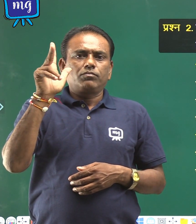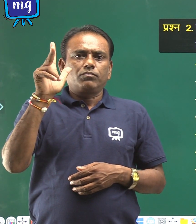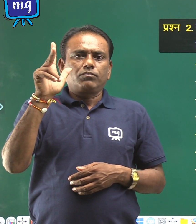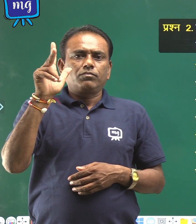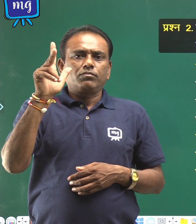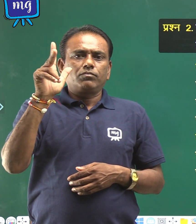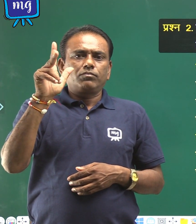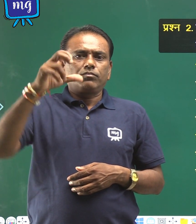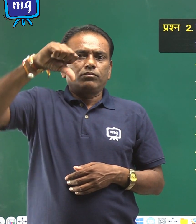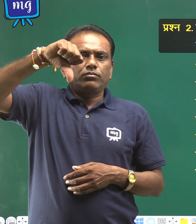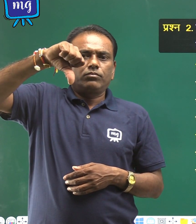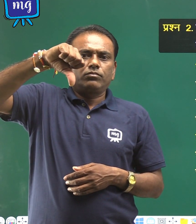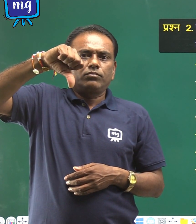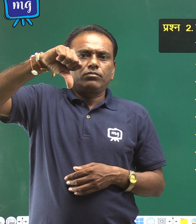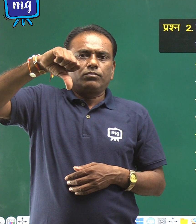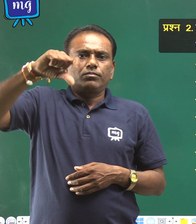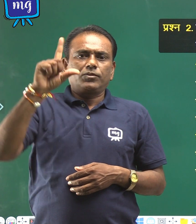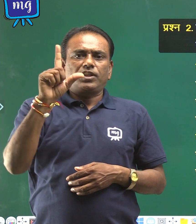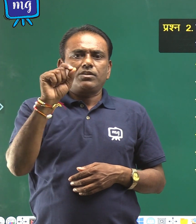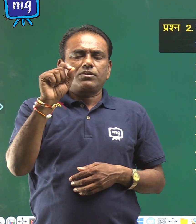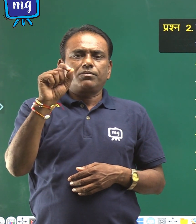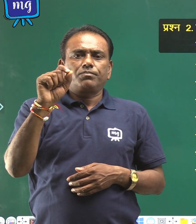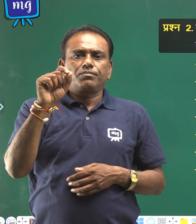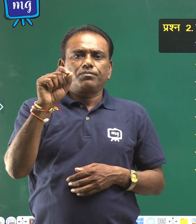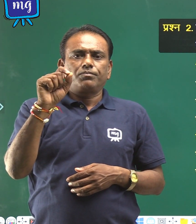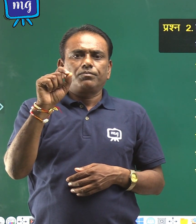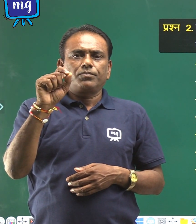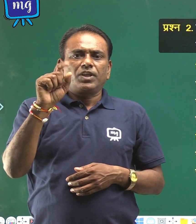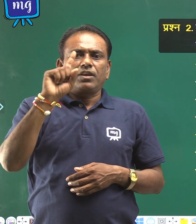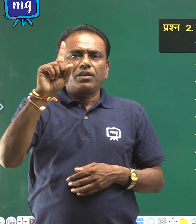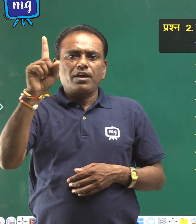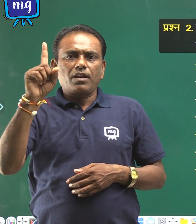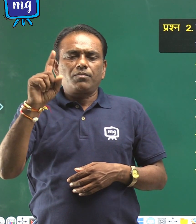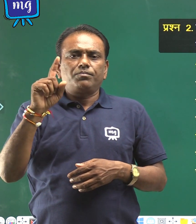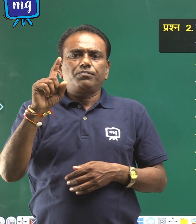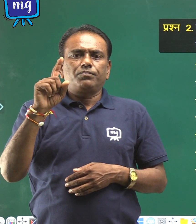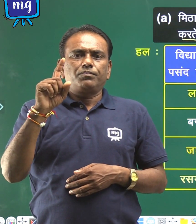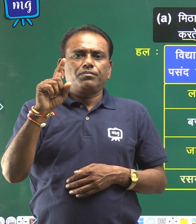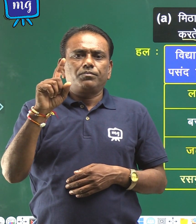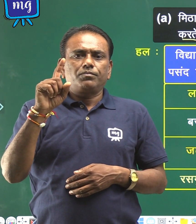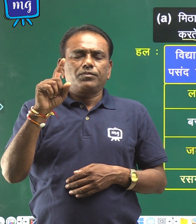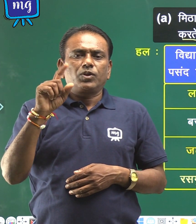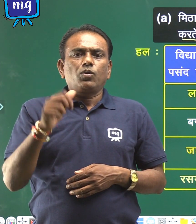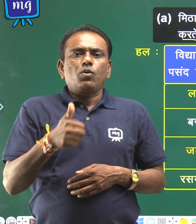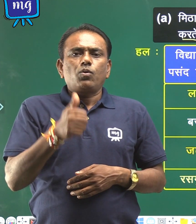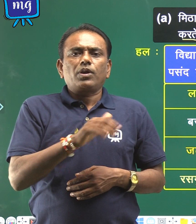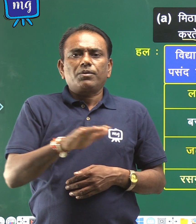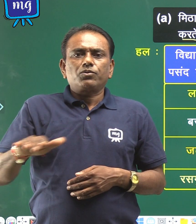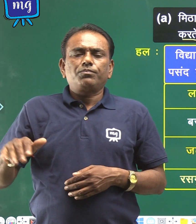8 9 10 और 11। ठीक है